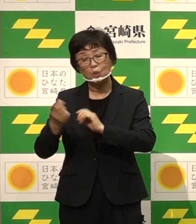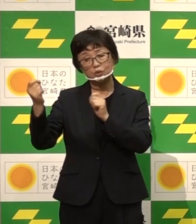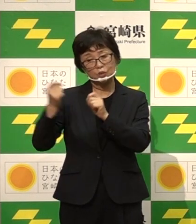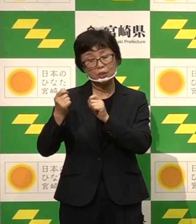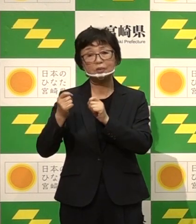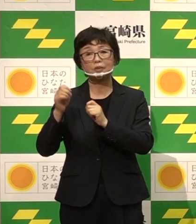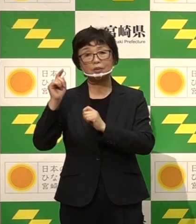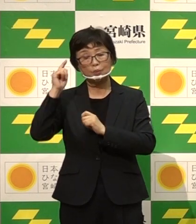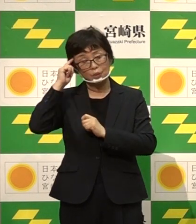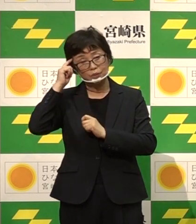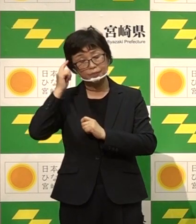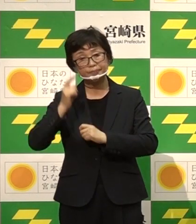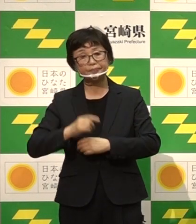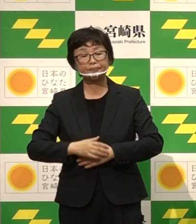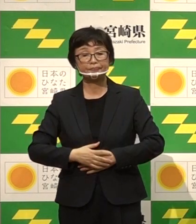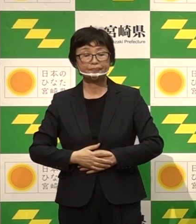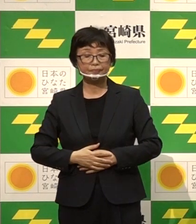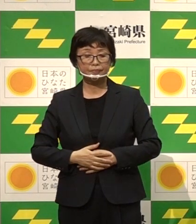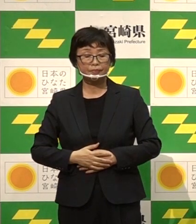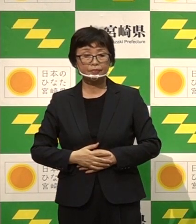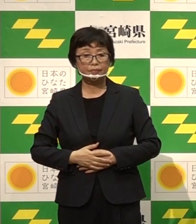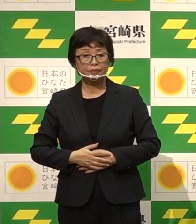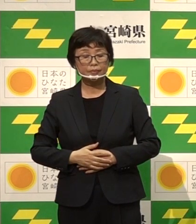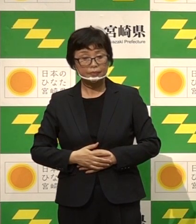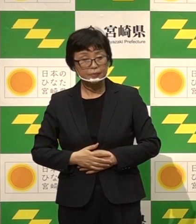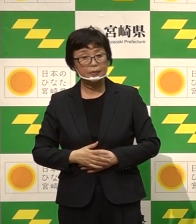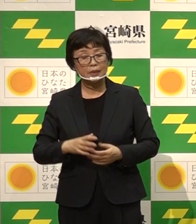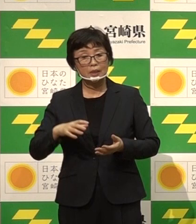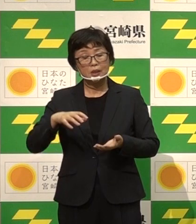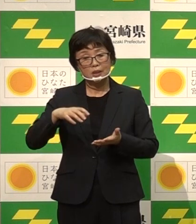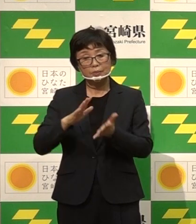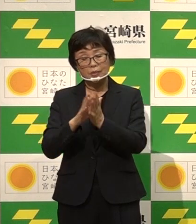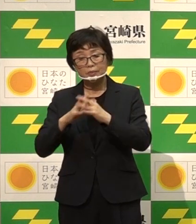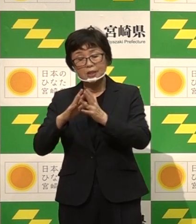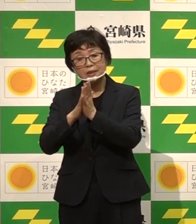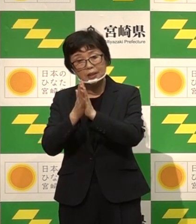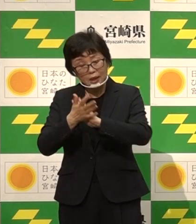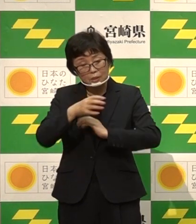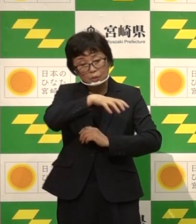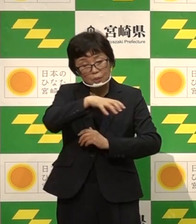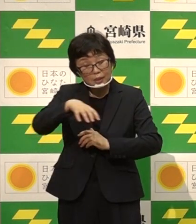ります。県域ごとにつきましても、